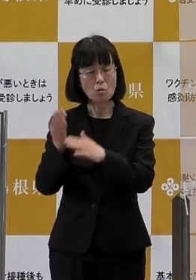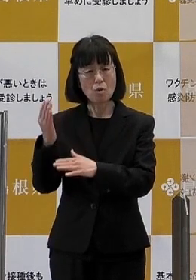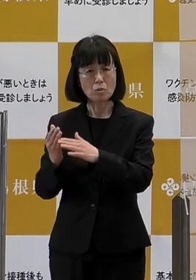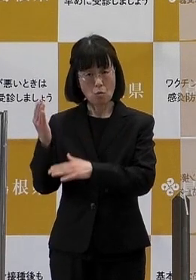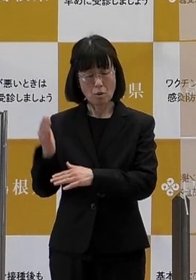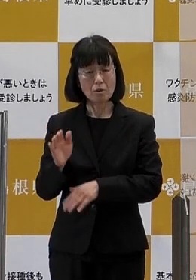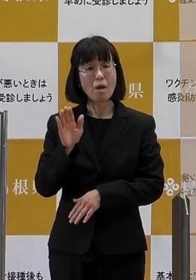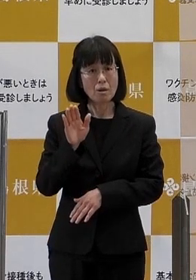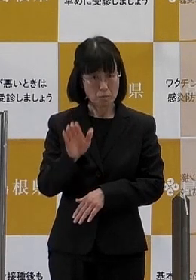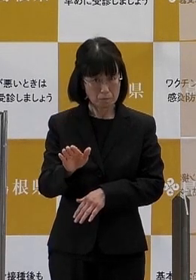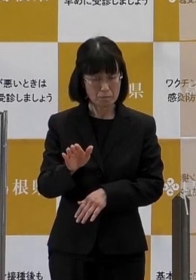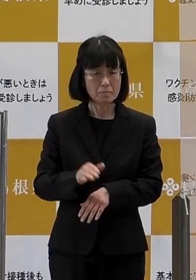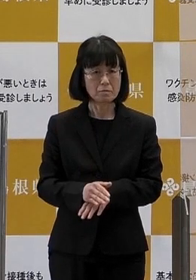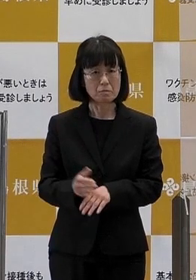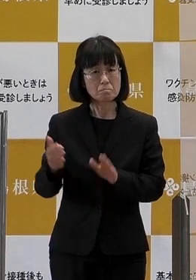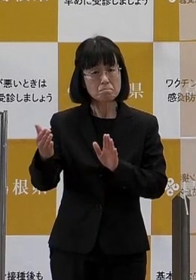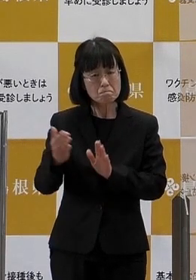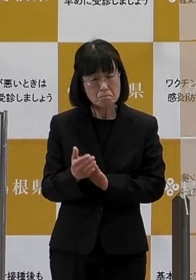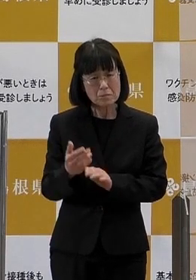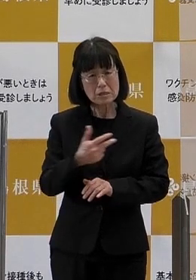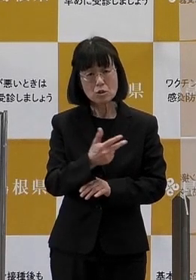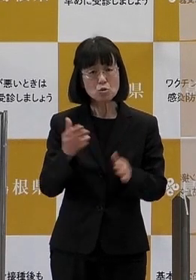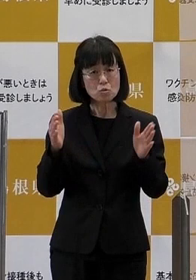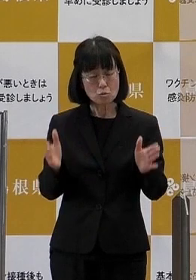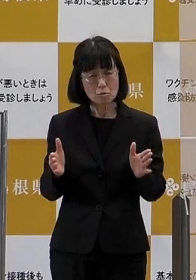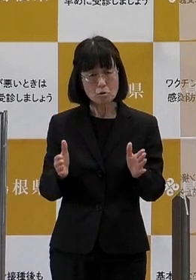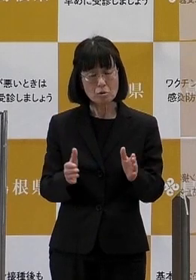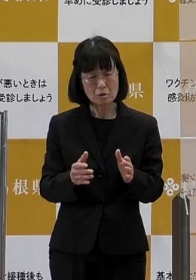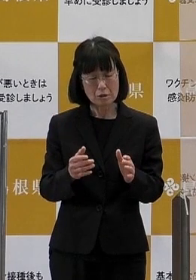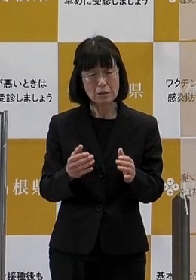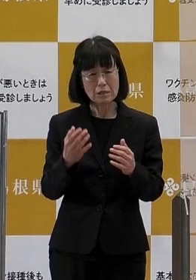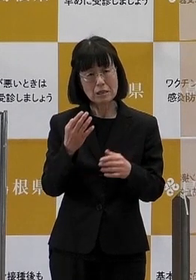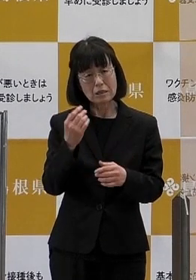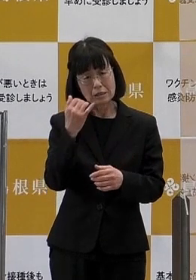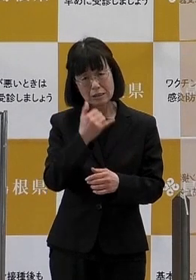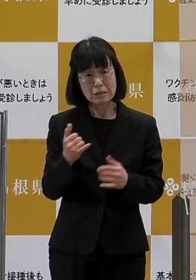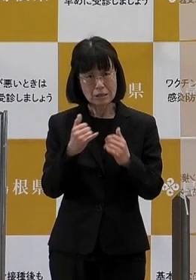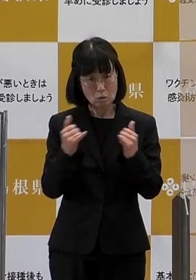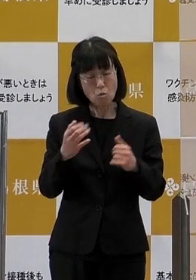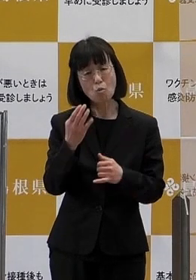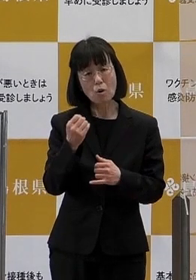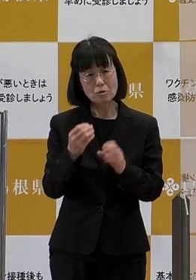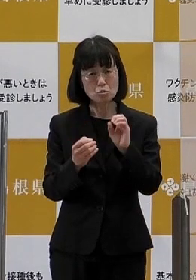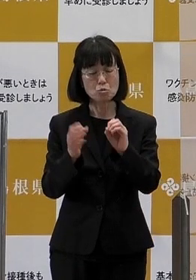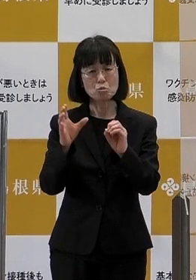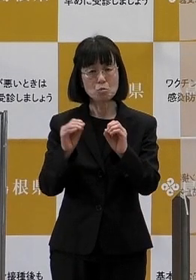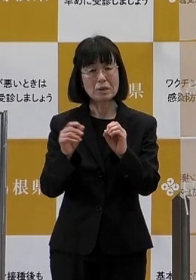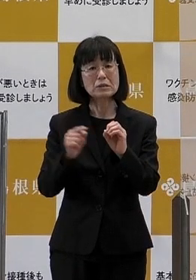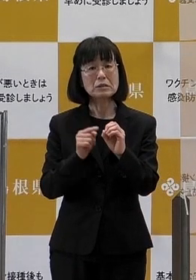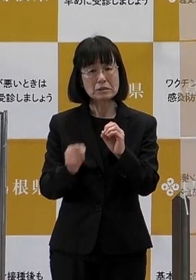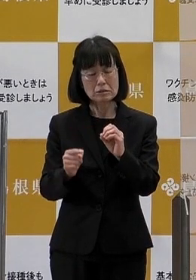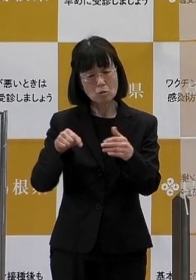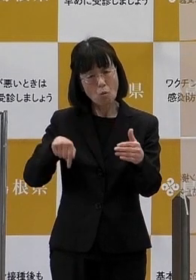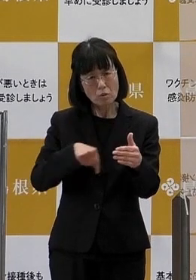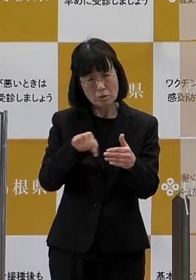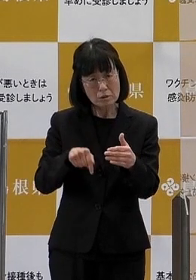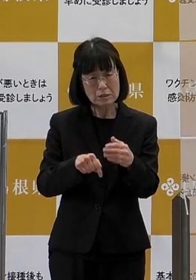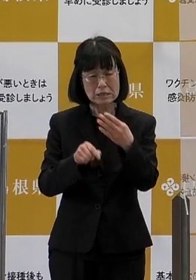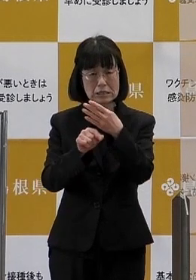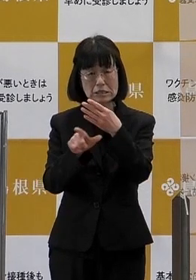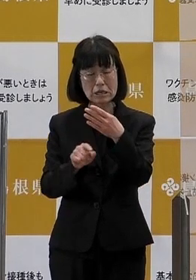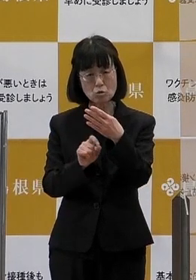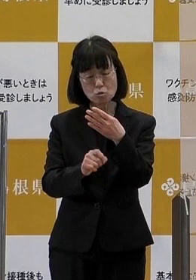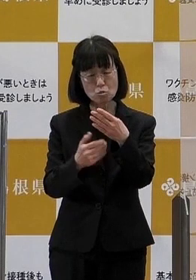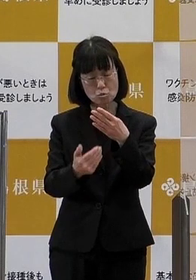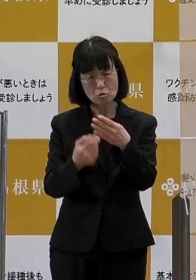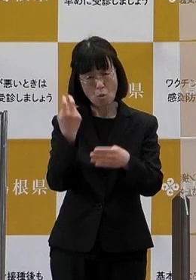して、直近1週間の人口10万人あたりの新規感染者数は4月19日確